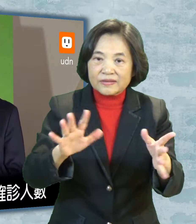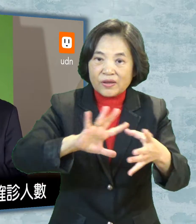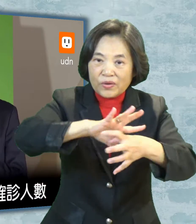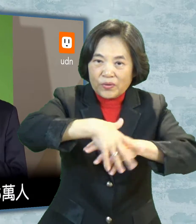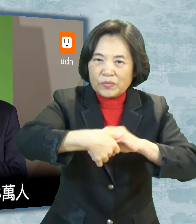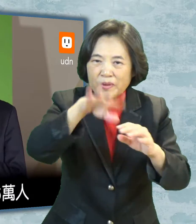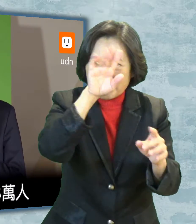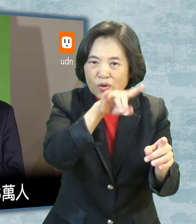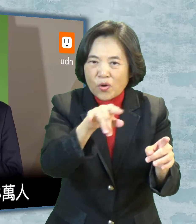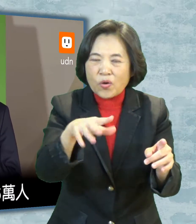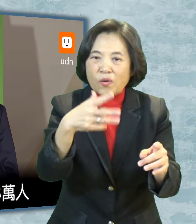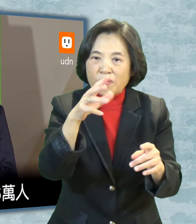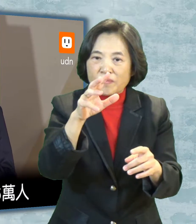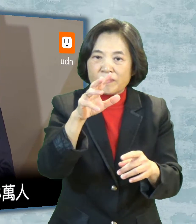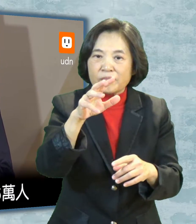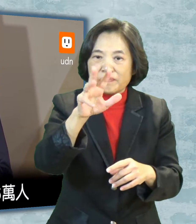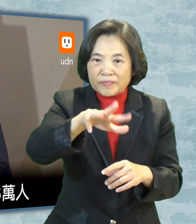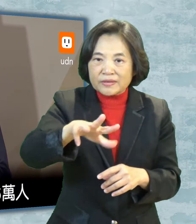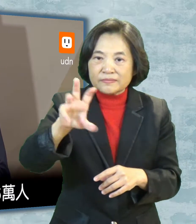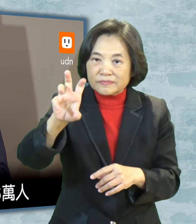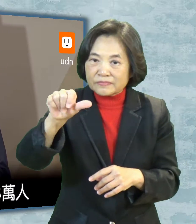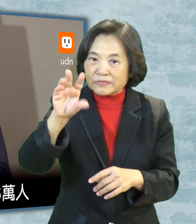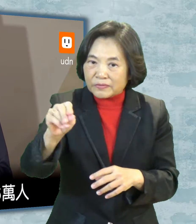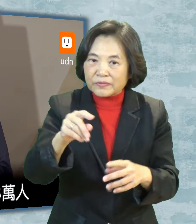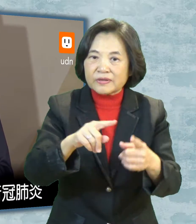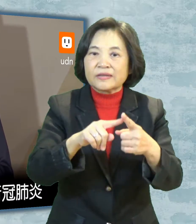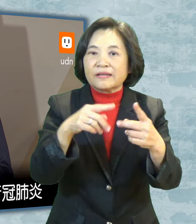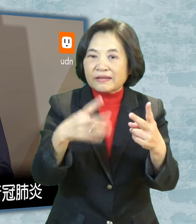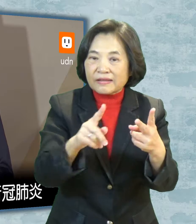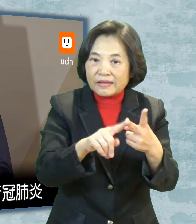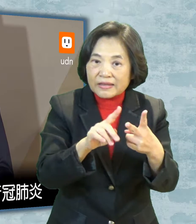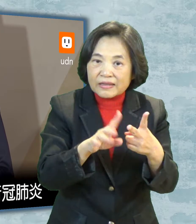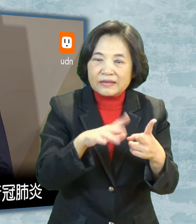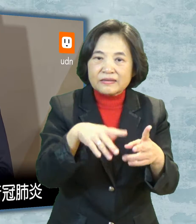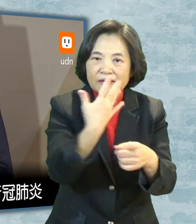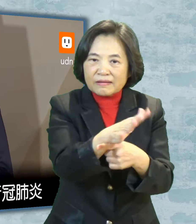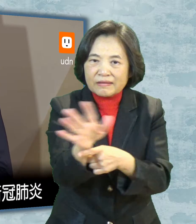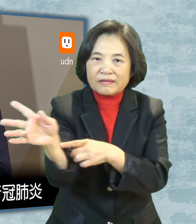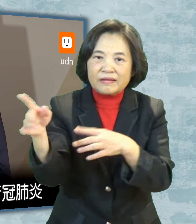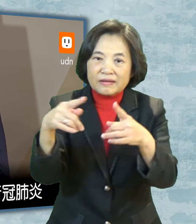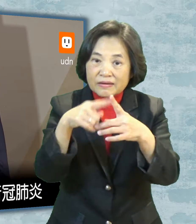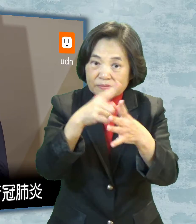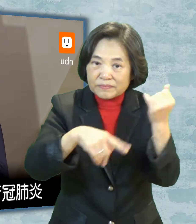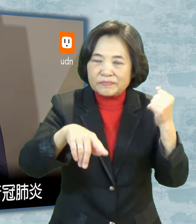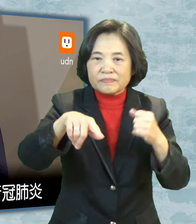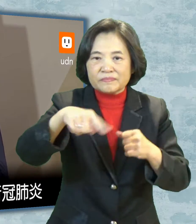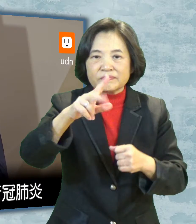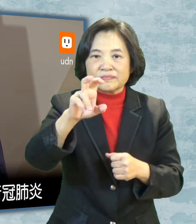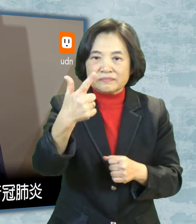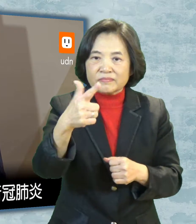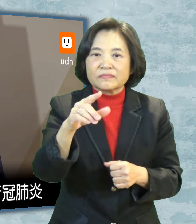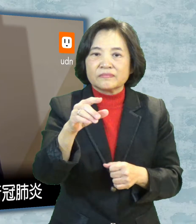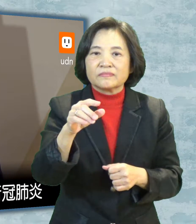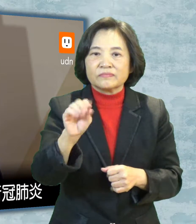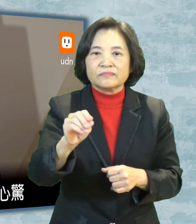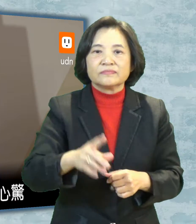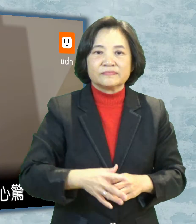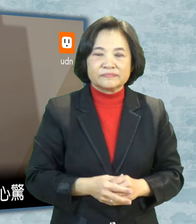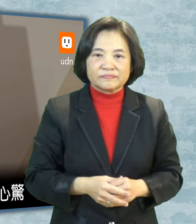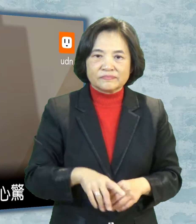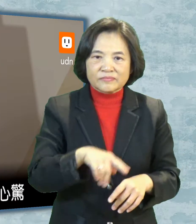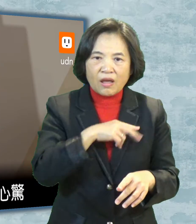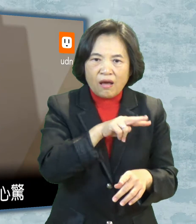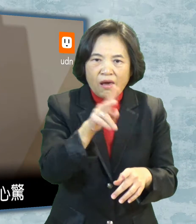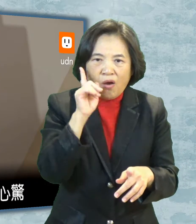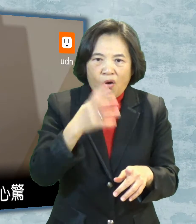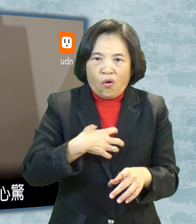确诊人数已经到达了8085万人，那已经有176万人死于新冠肺炎了，这个数